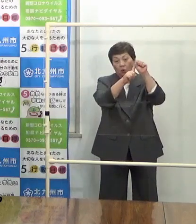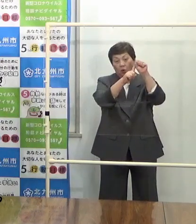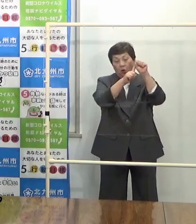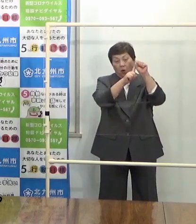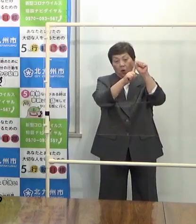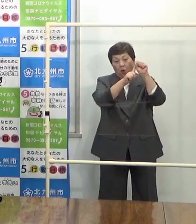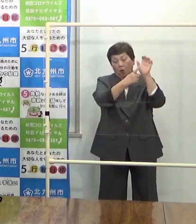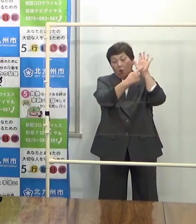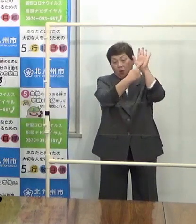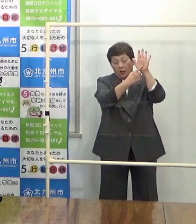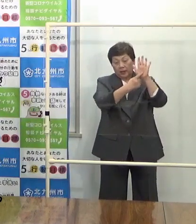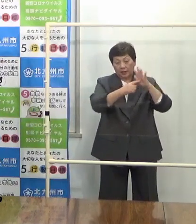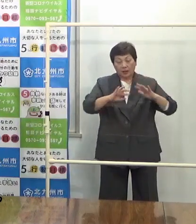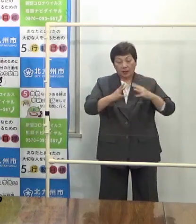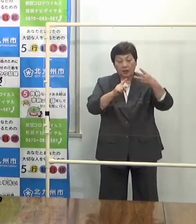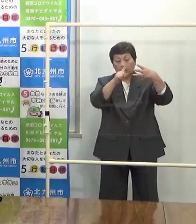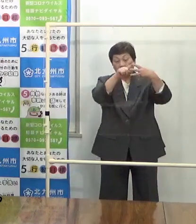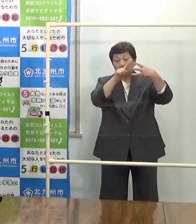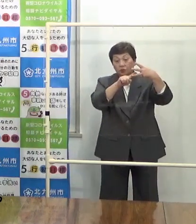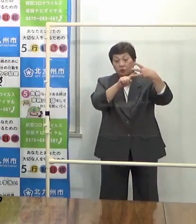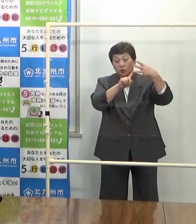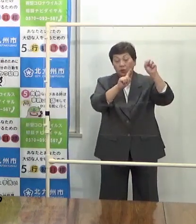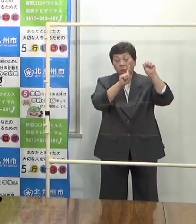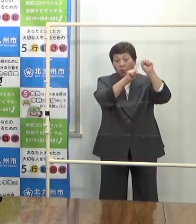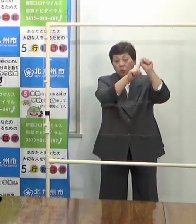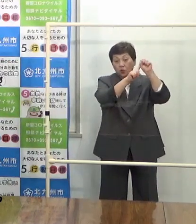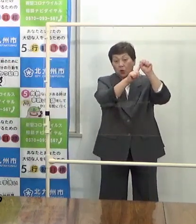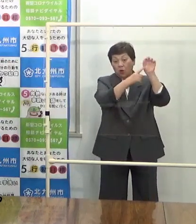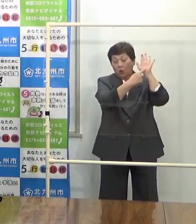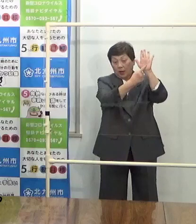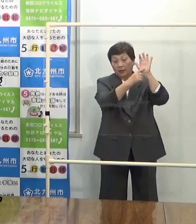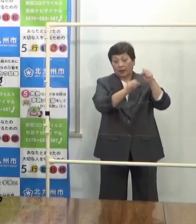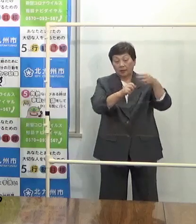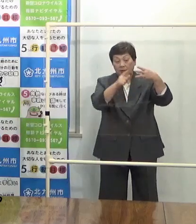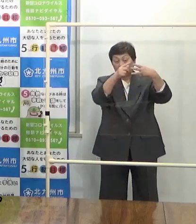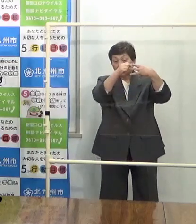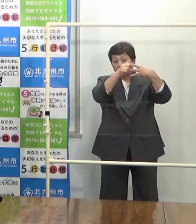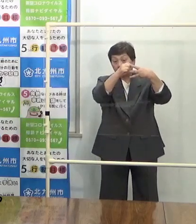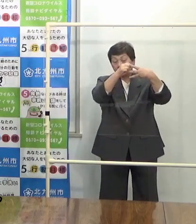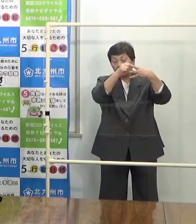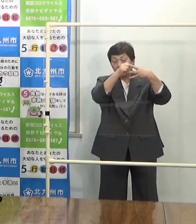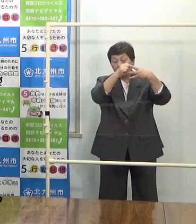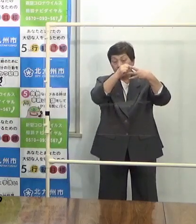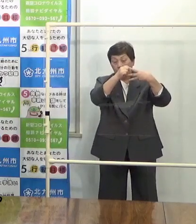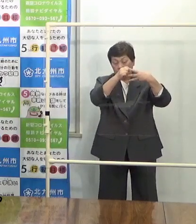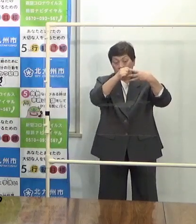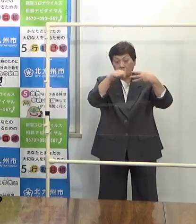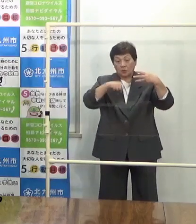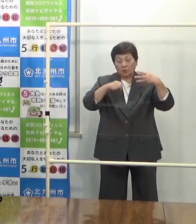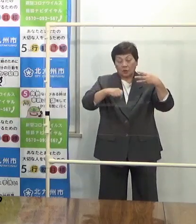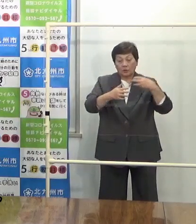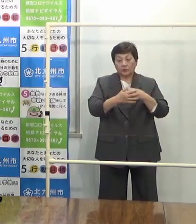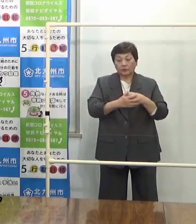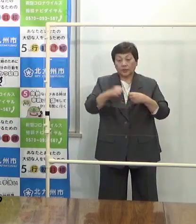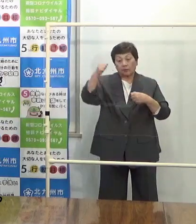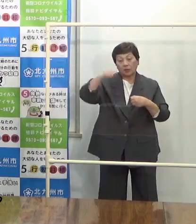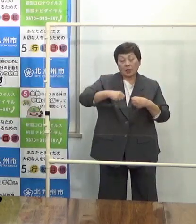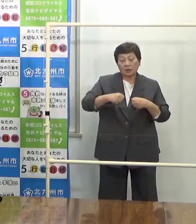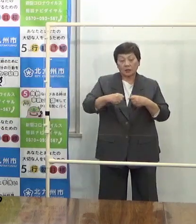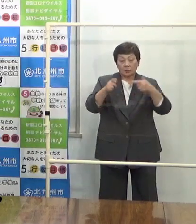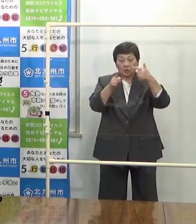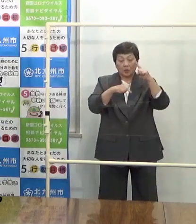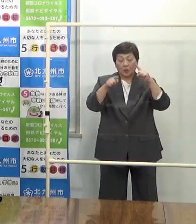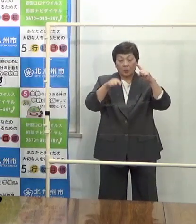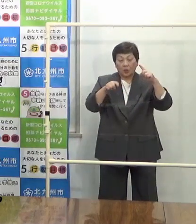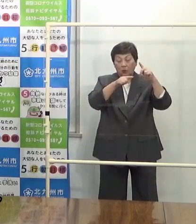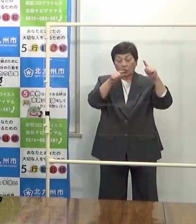市としては、新たに3つの取り組みを始めます。1つ目であります。本市が所有している公共施設